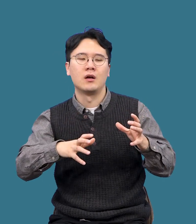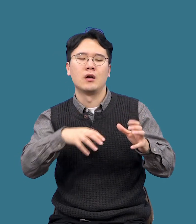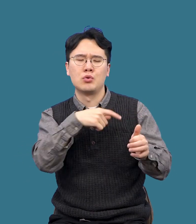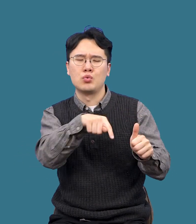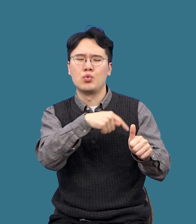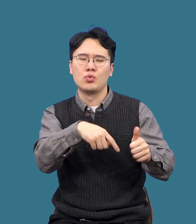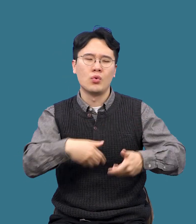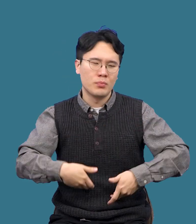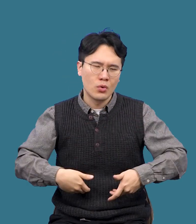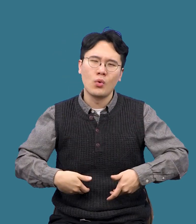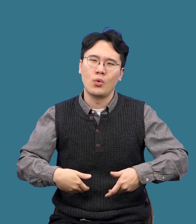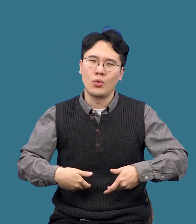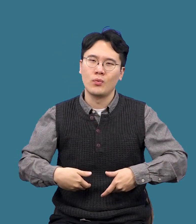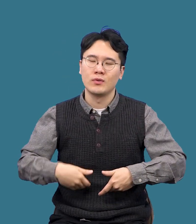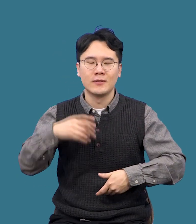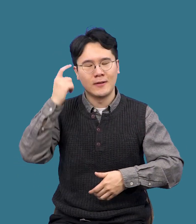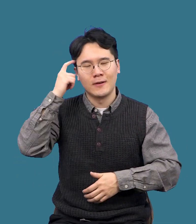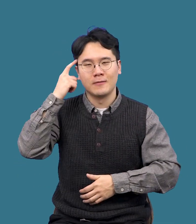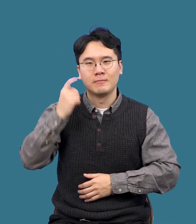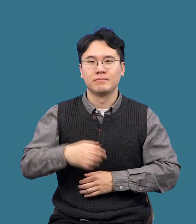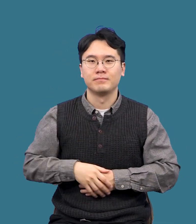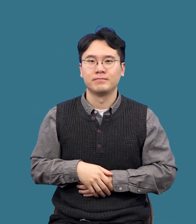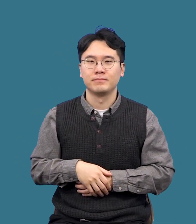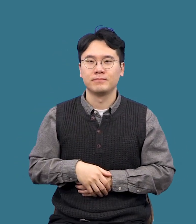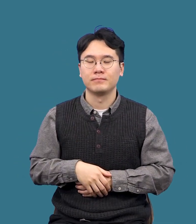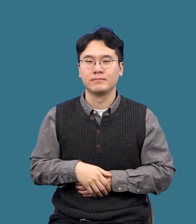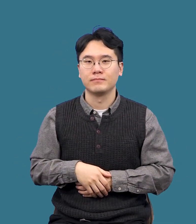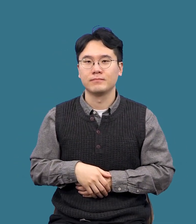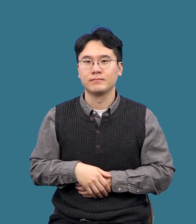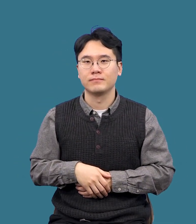이분도 선교사한테 영어를 배웠어요.